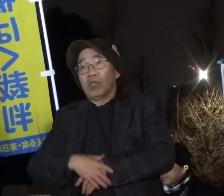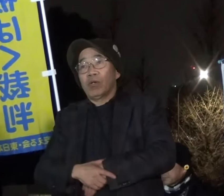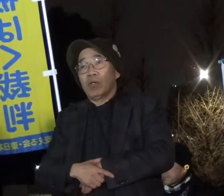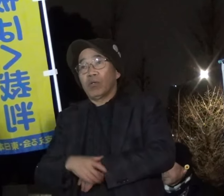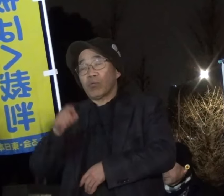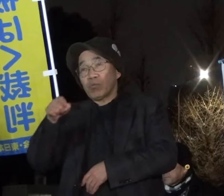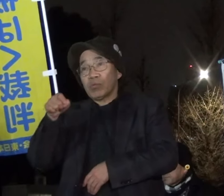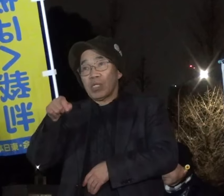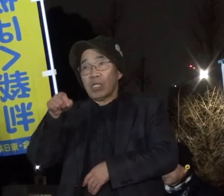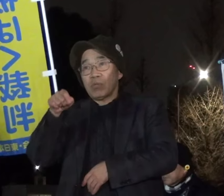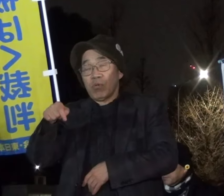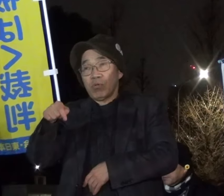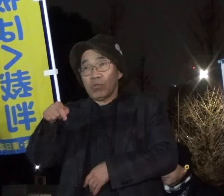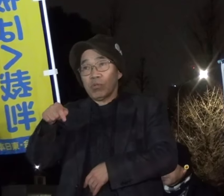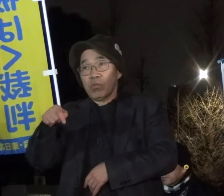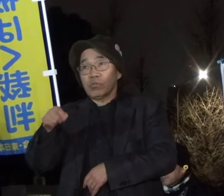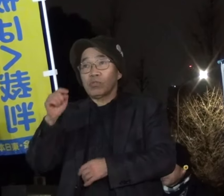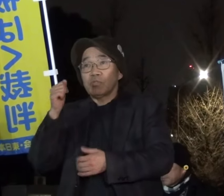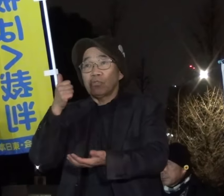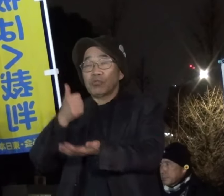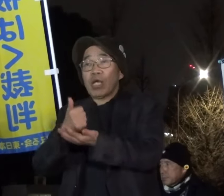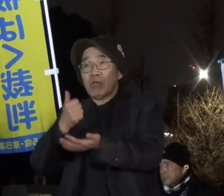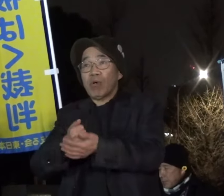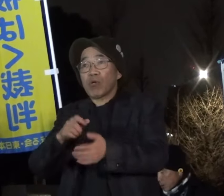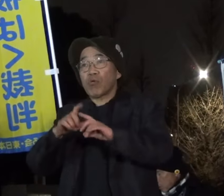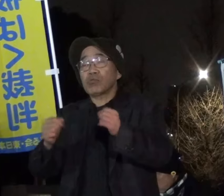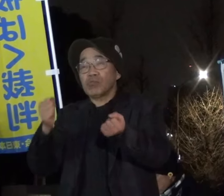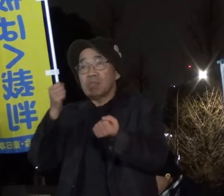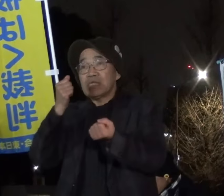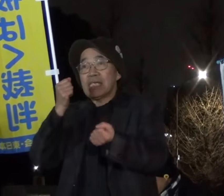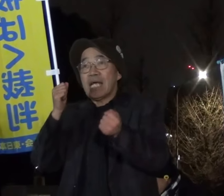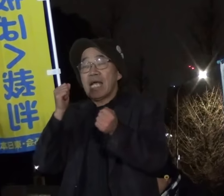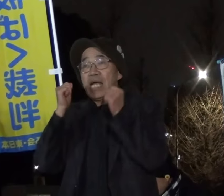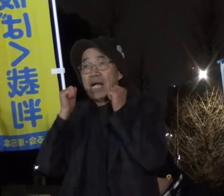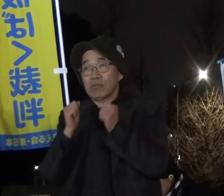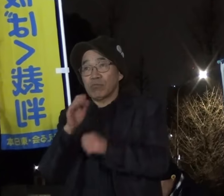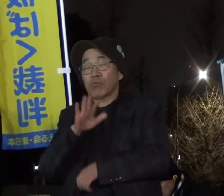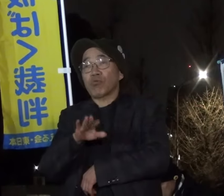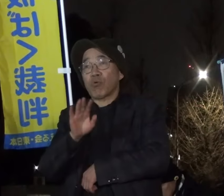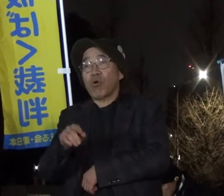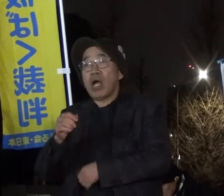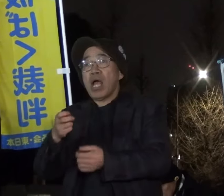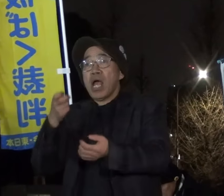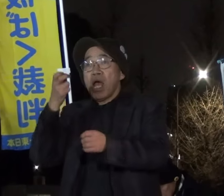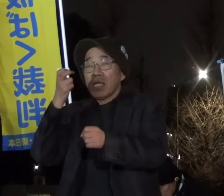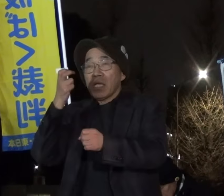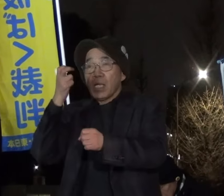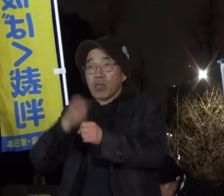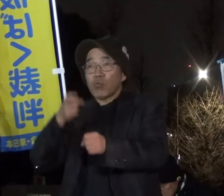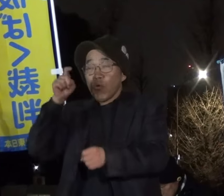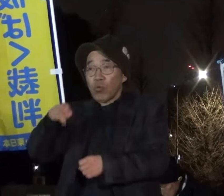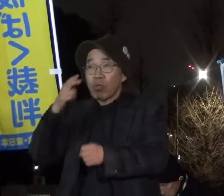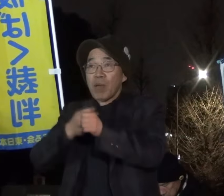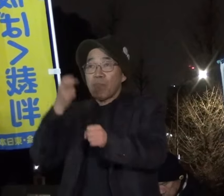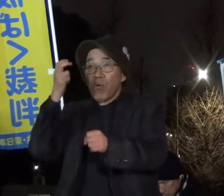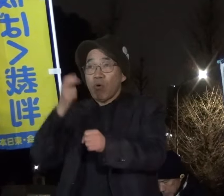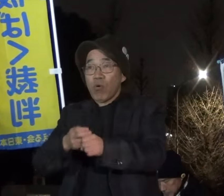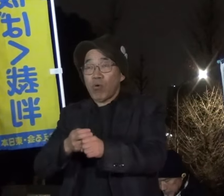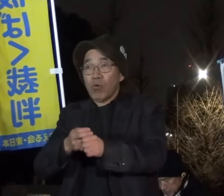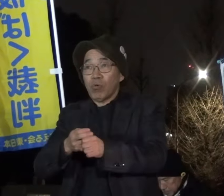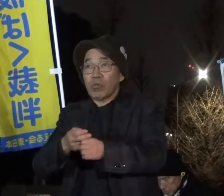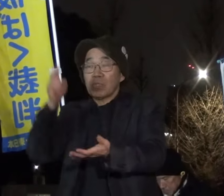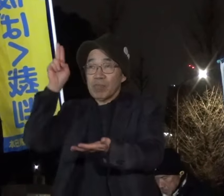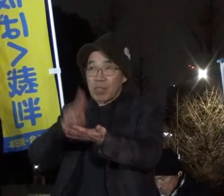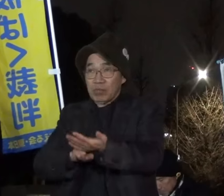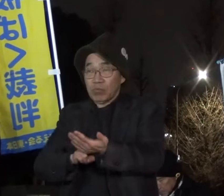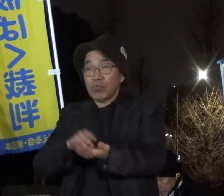主権が国民に損することを宣言し、この憲法を制定する、こういうのを書いてあります。こういう